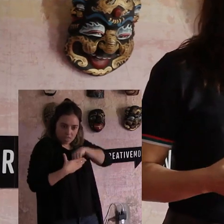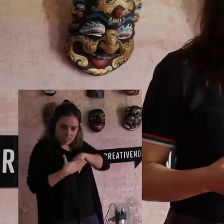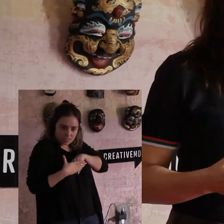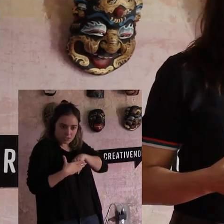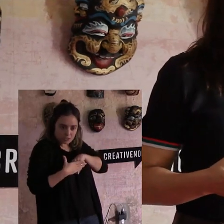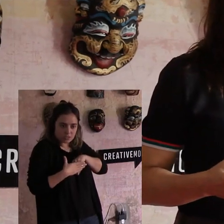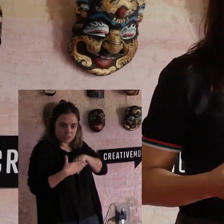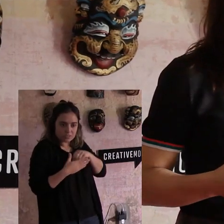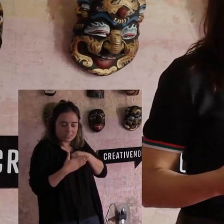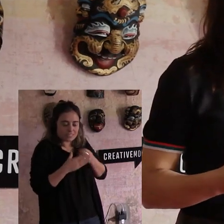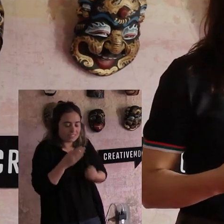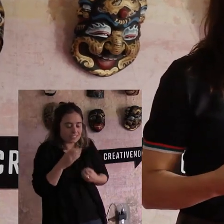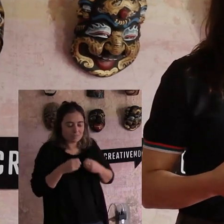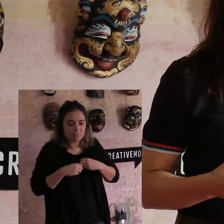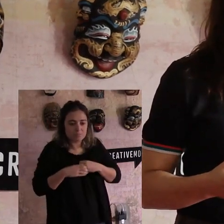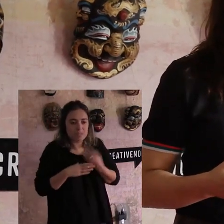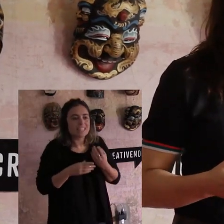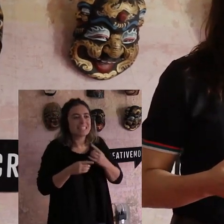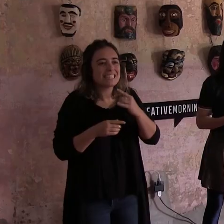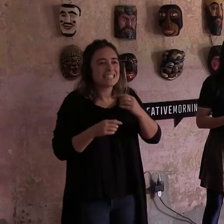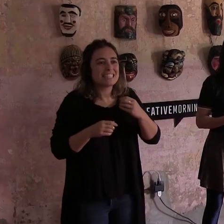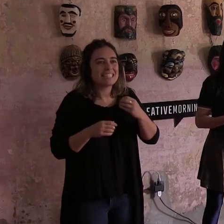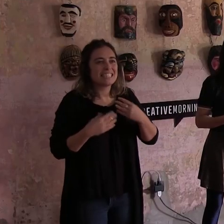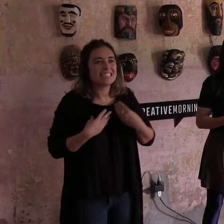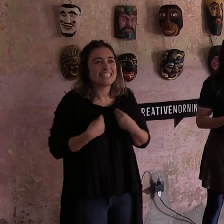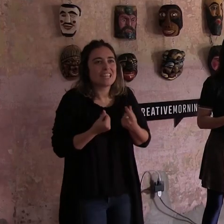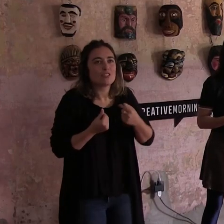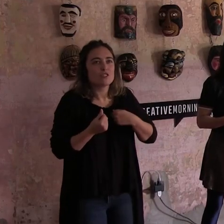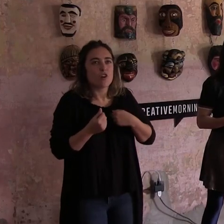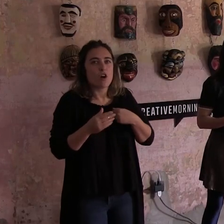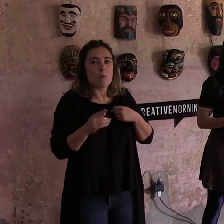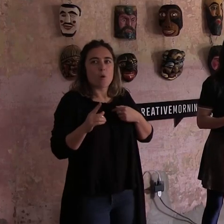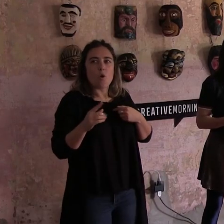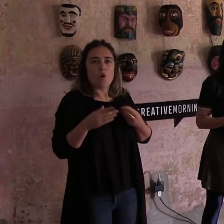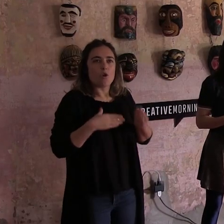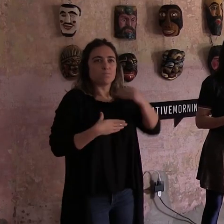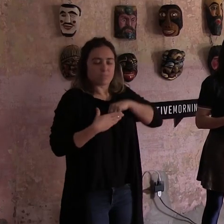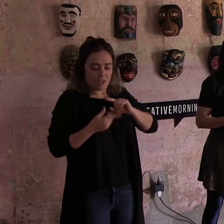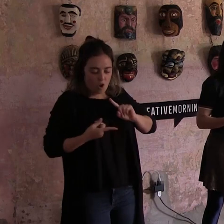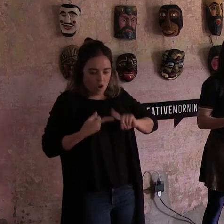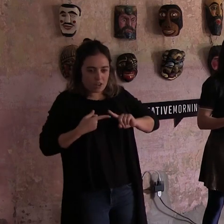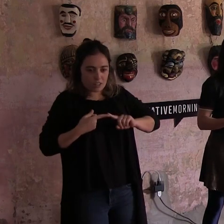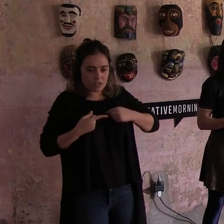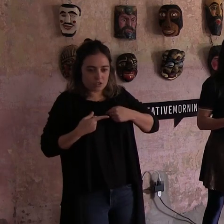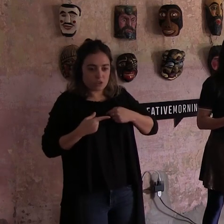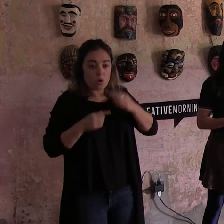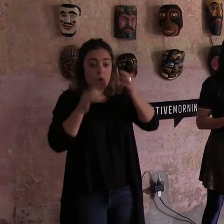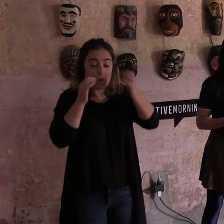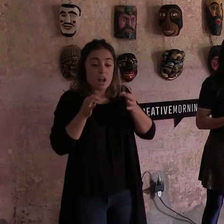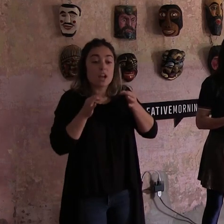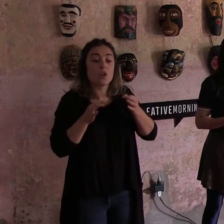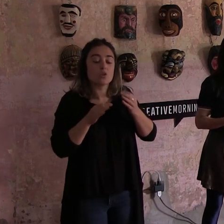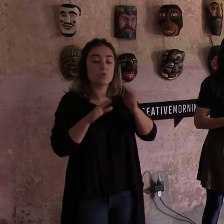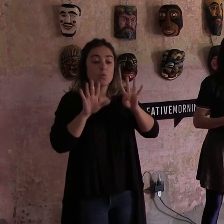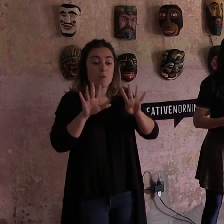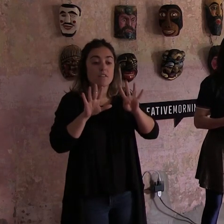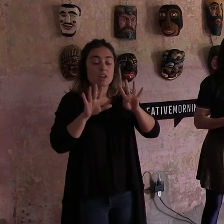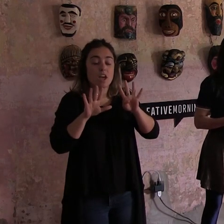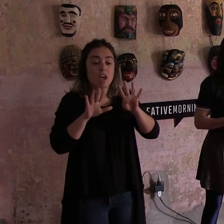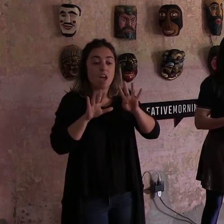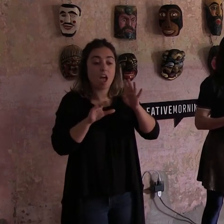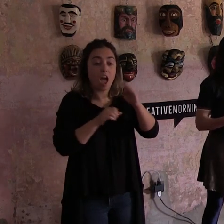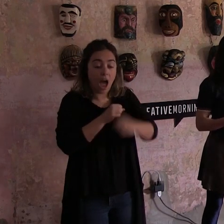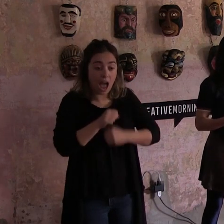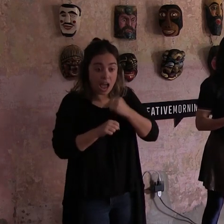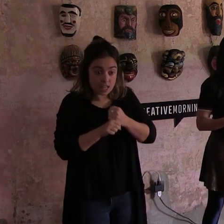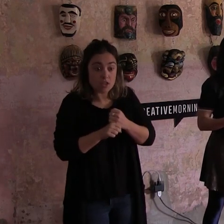fue lo que me salvó. Lo que decidí, que dije, esto soy yo y allá voy. Yo tuve un accidente de niña a los 9 años,